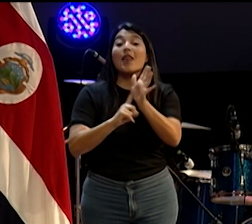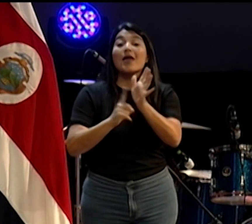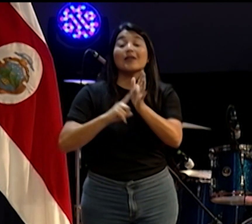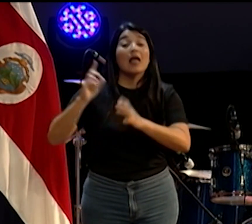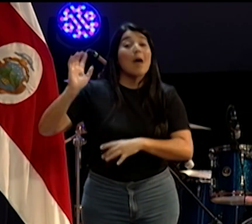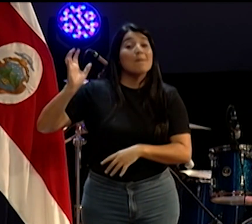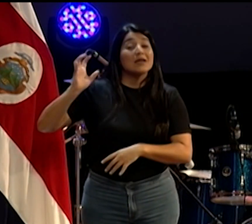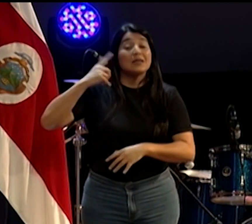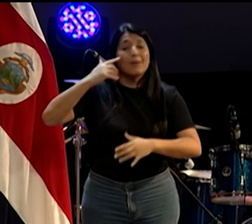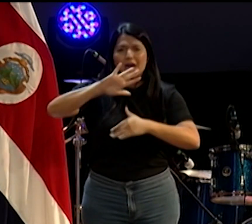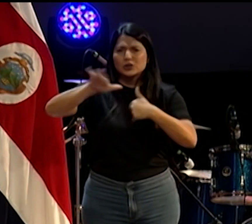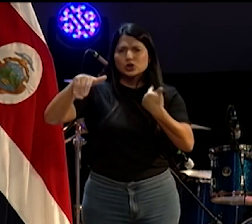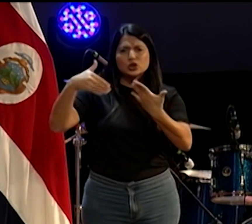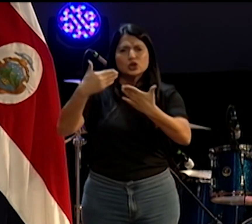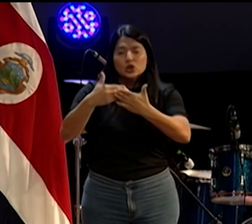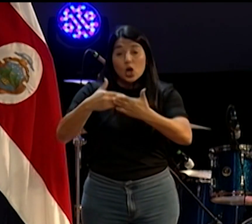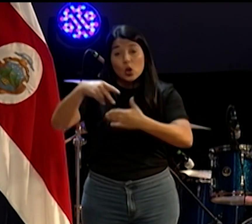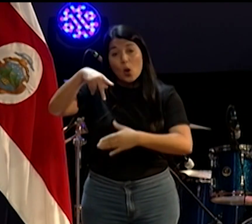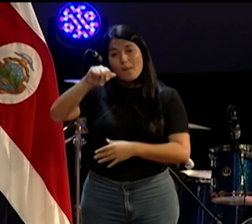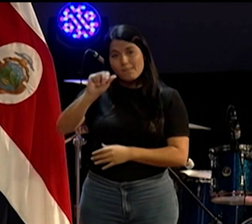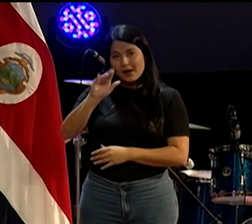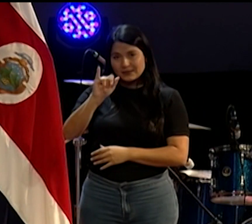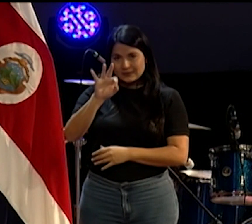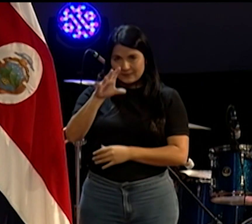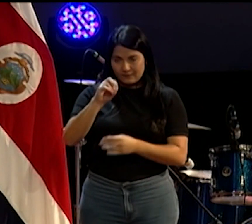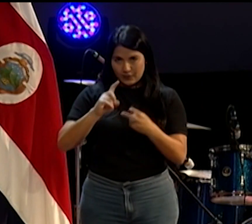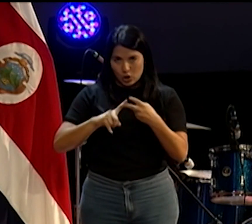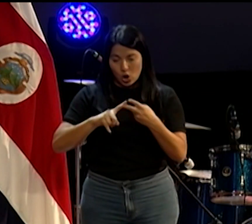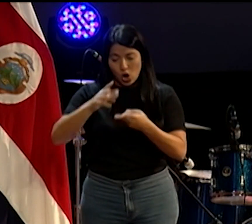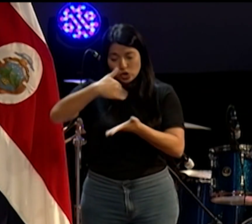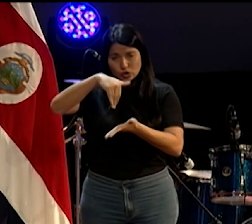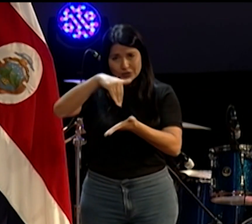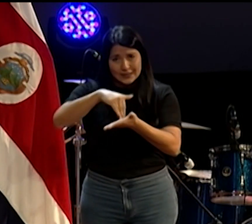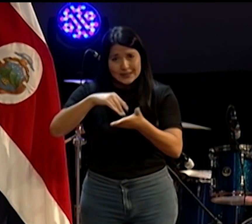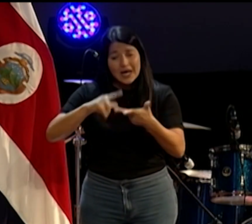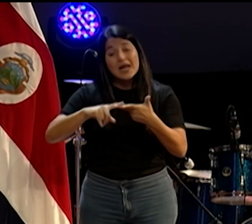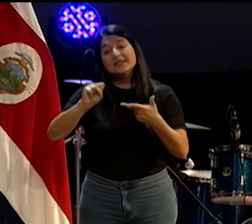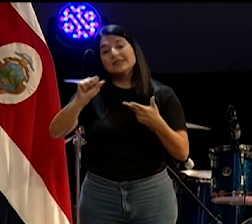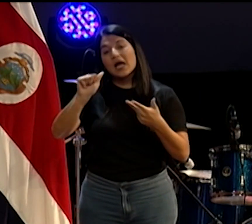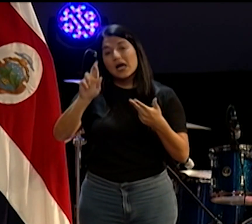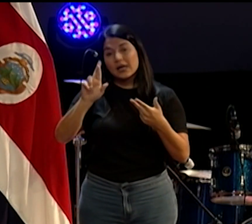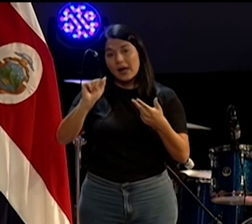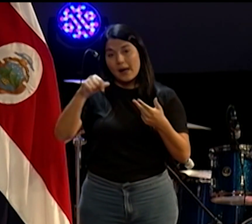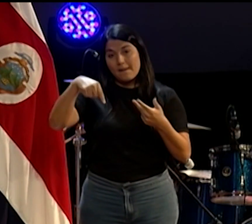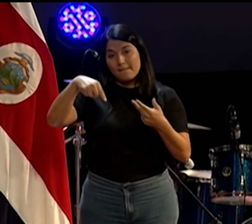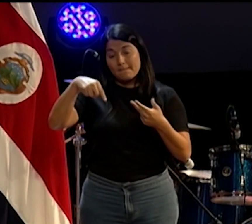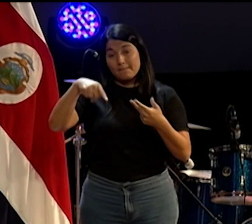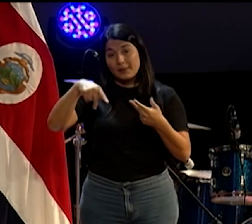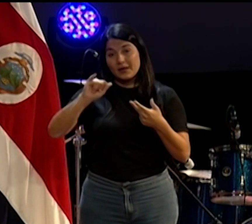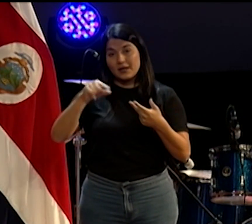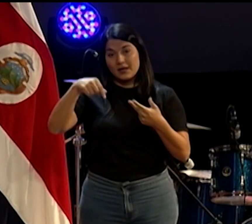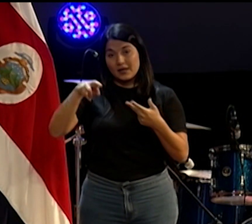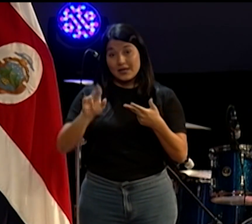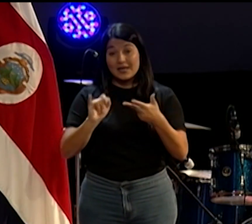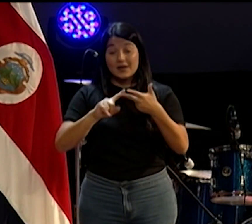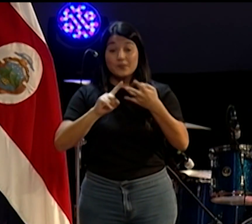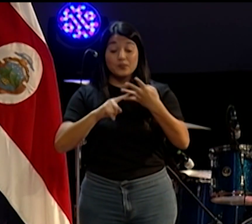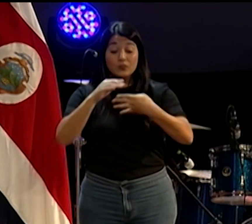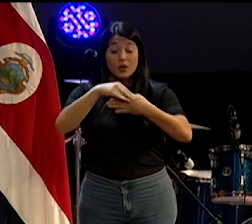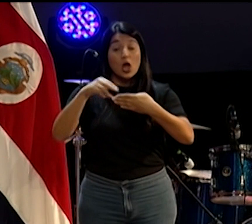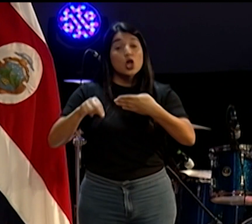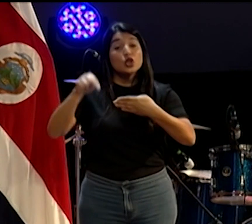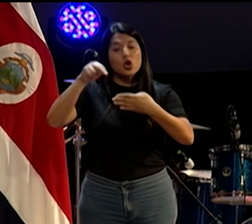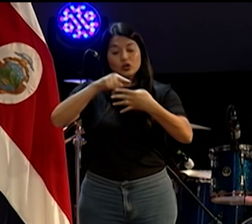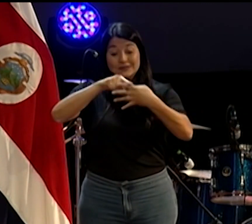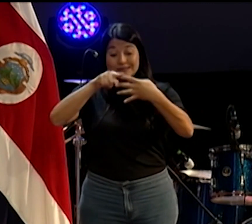para todo el litoral Pacífico, Valle Central, Cantón de Sarapiquí y la zona norte. Son sitios que